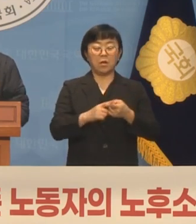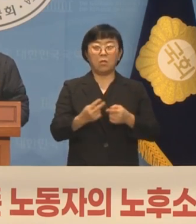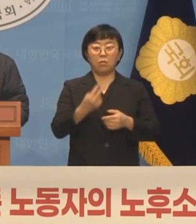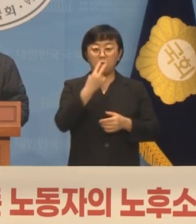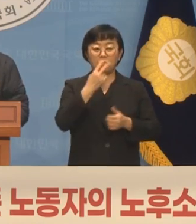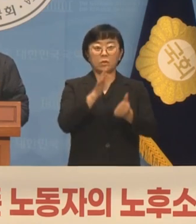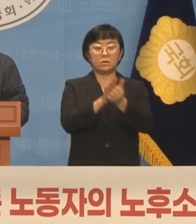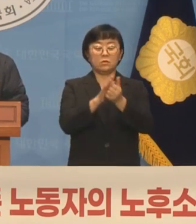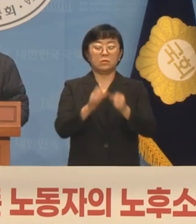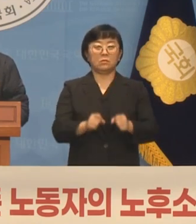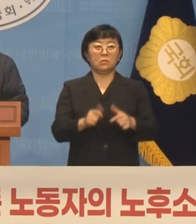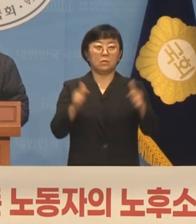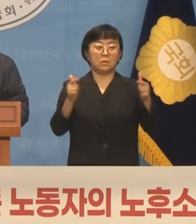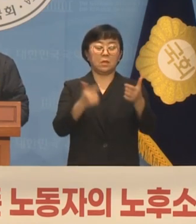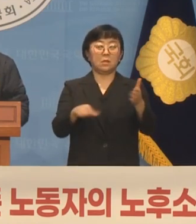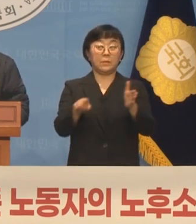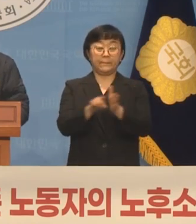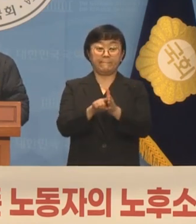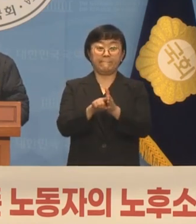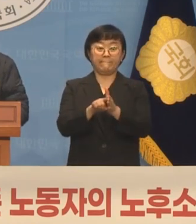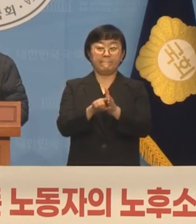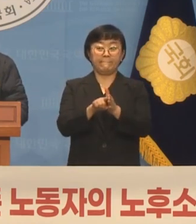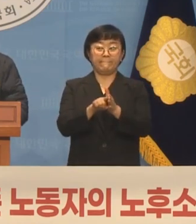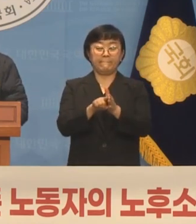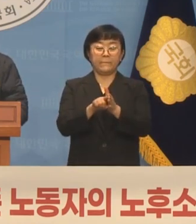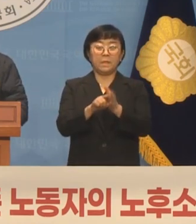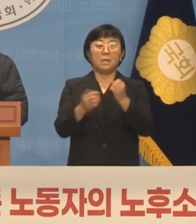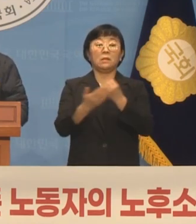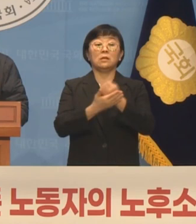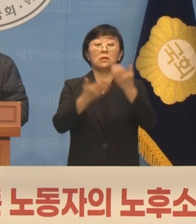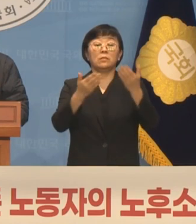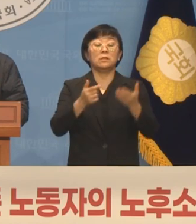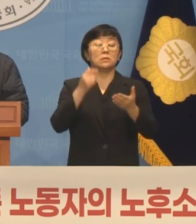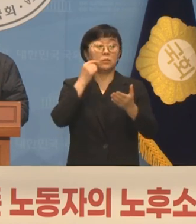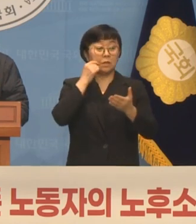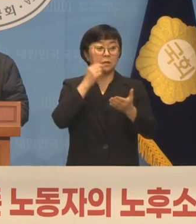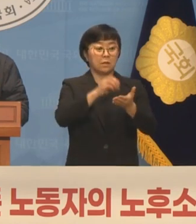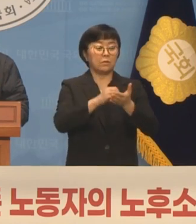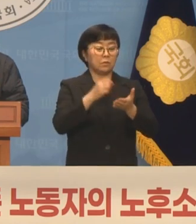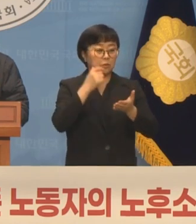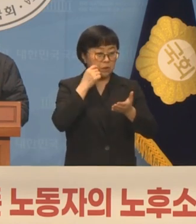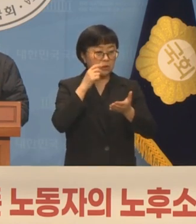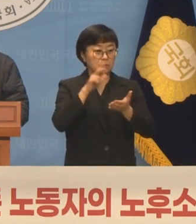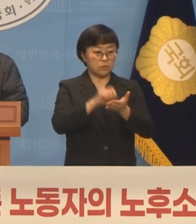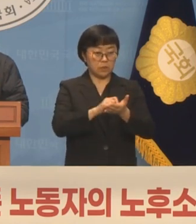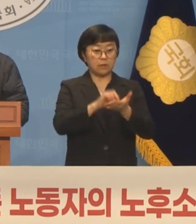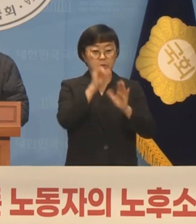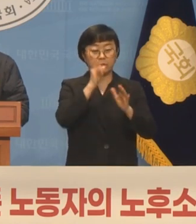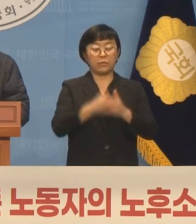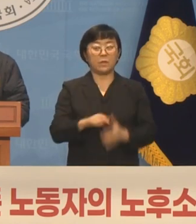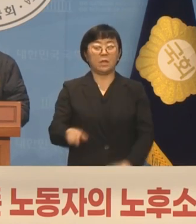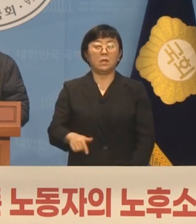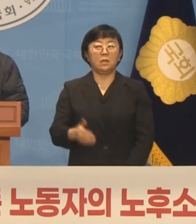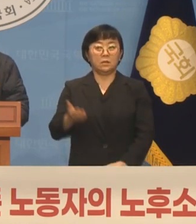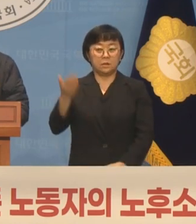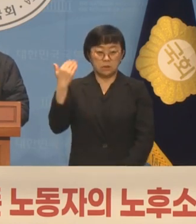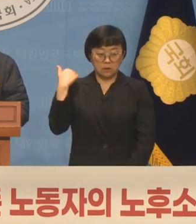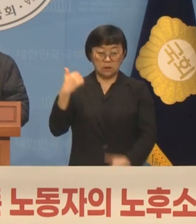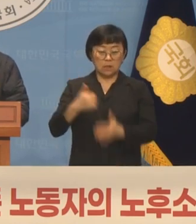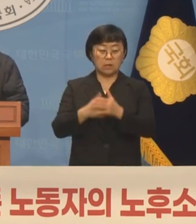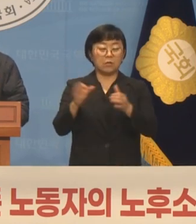확대, 강화와 함께 사각지대 문제로 꾸준히 제기되어 왔습니다. 지난 연금 개혁 과정을